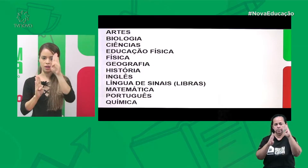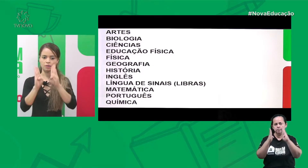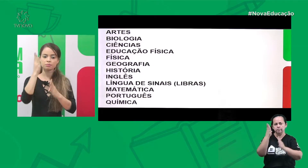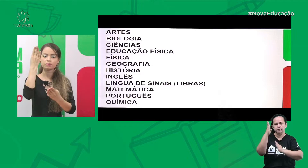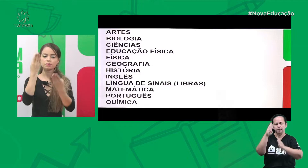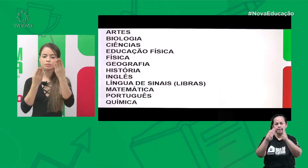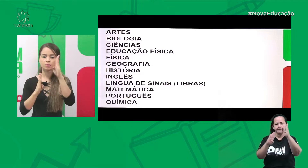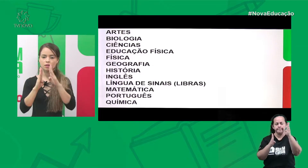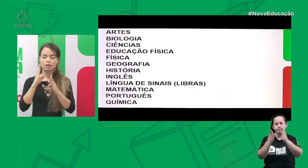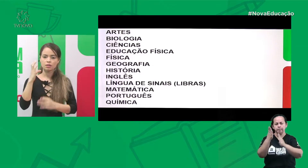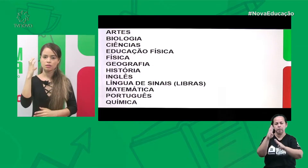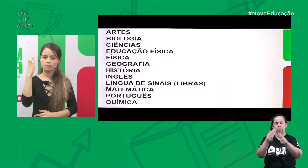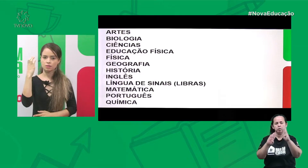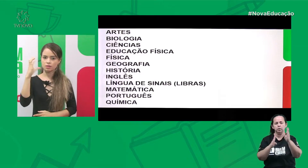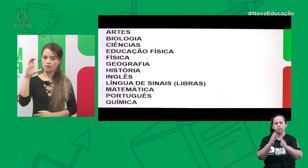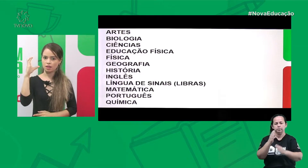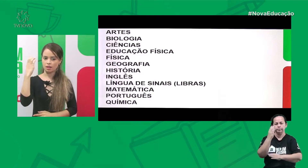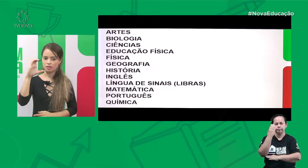biologia,